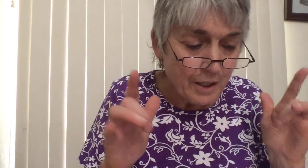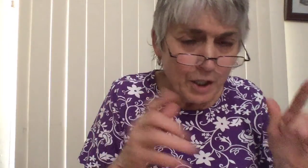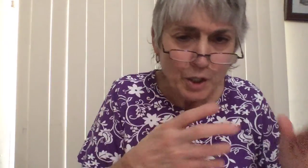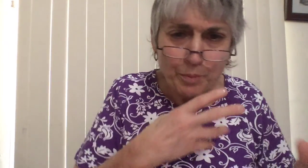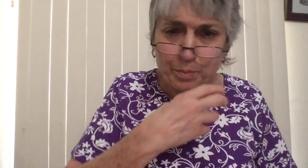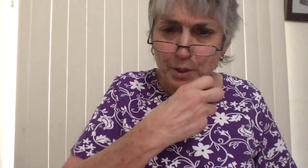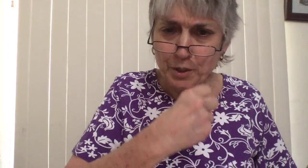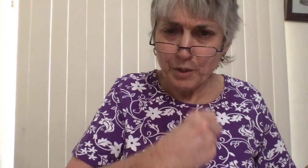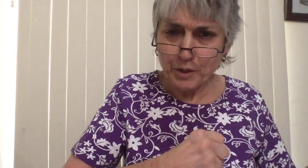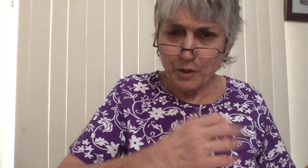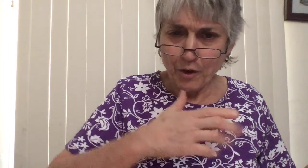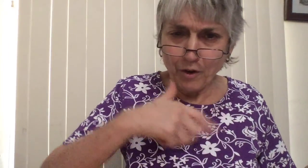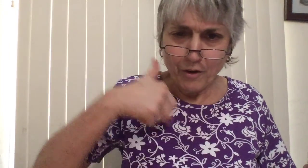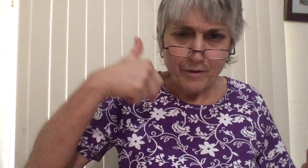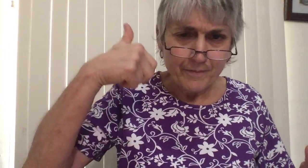le plus grand,